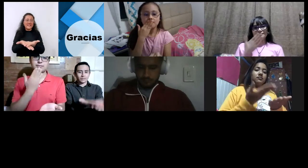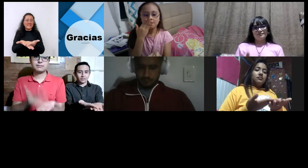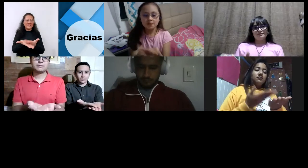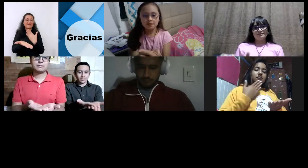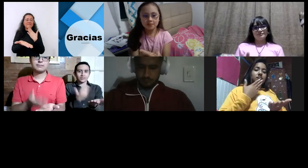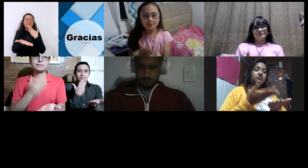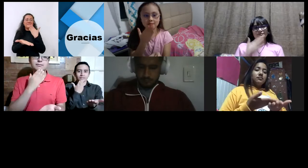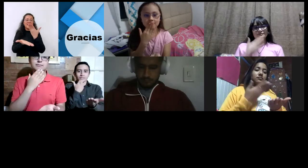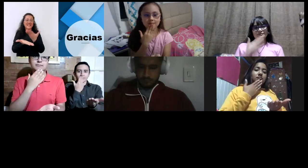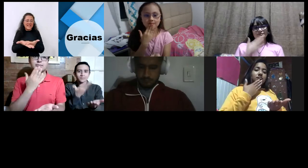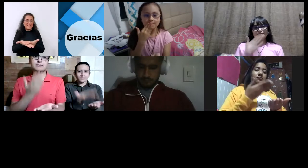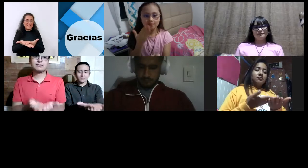Gracias. Gracias.